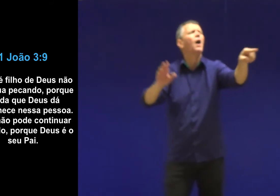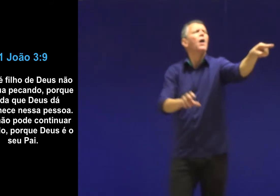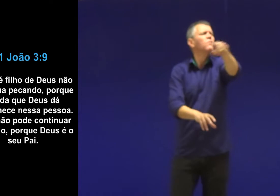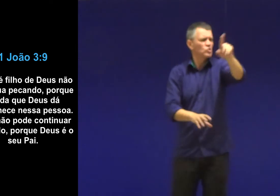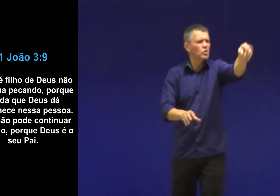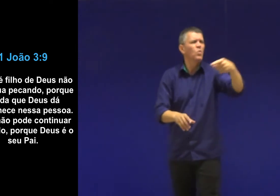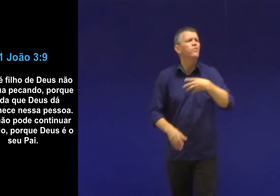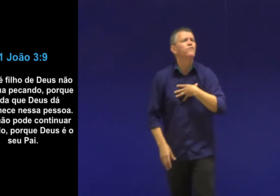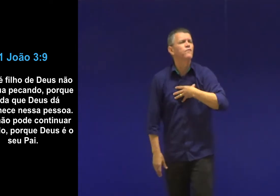pai.